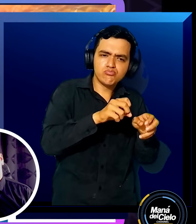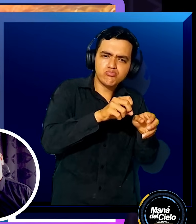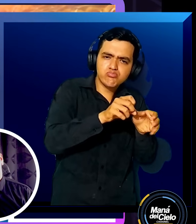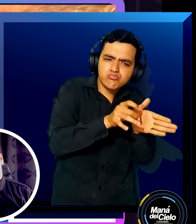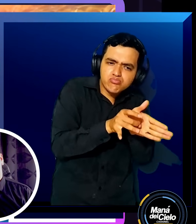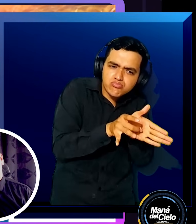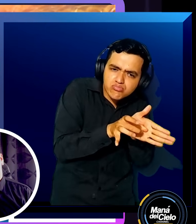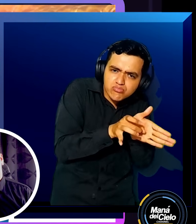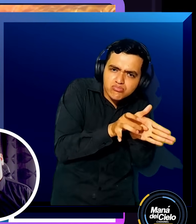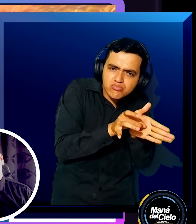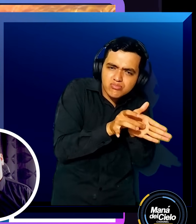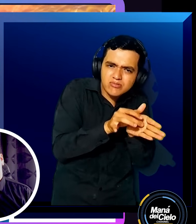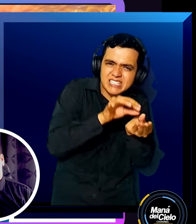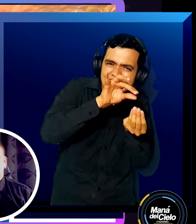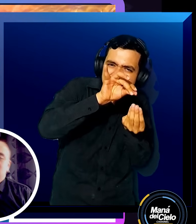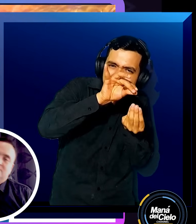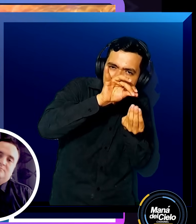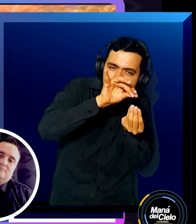sinceros.